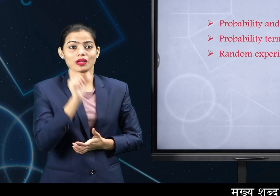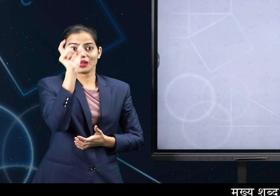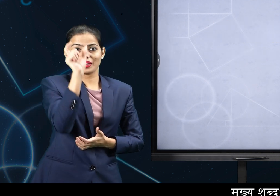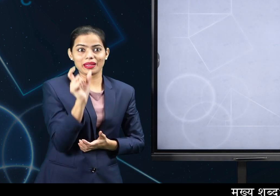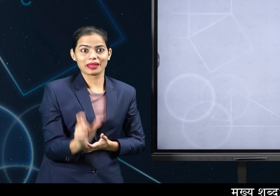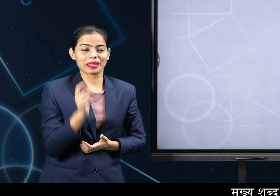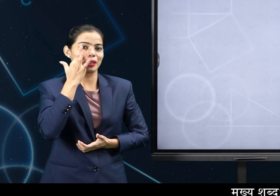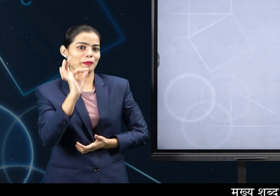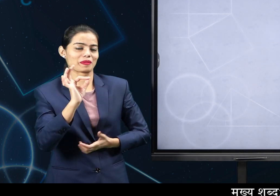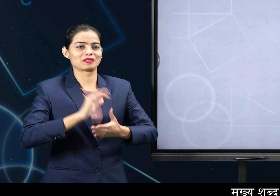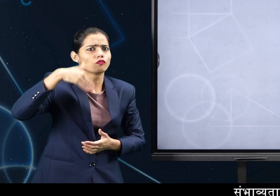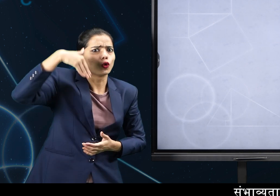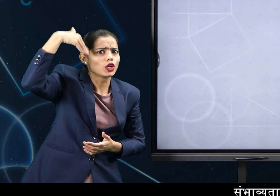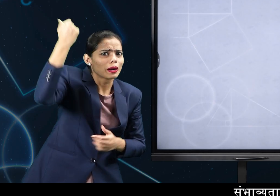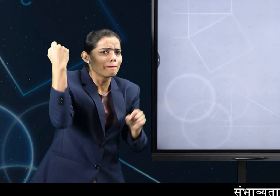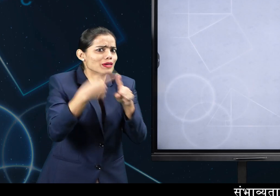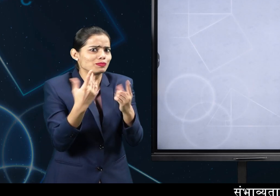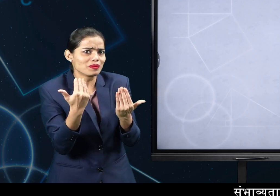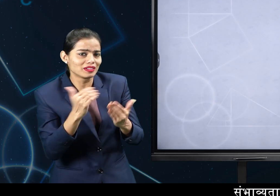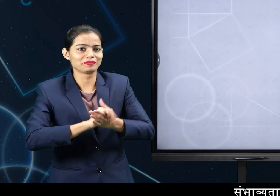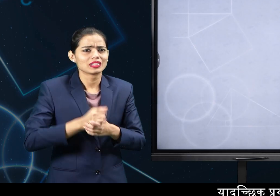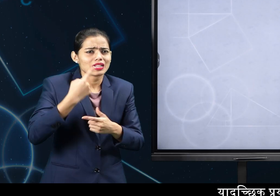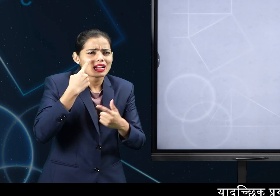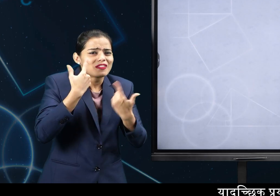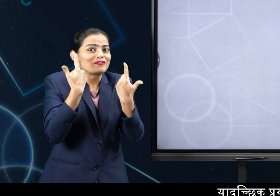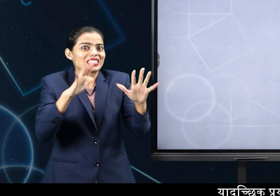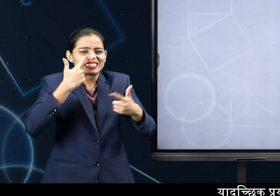मुख्य शब्द: संभाव्यता, यादृच्छिक प्रयोग,